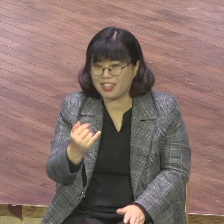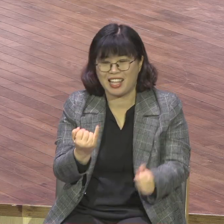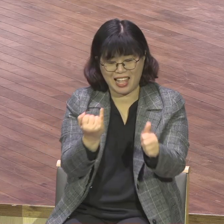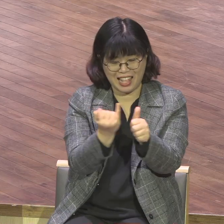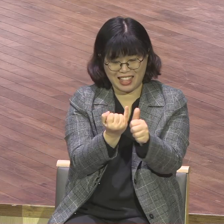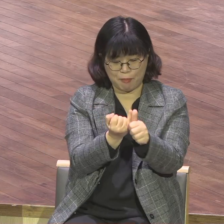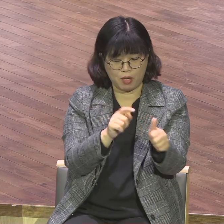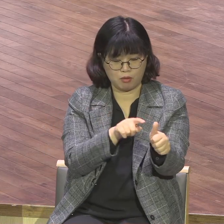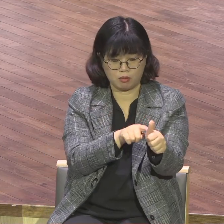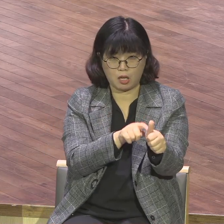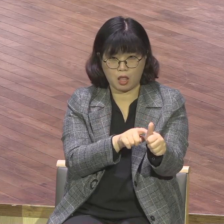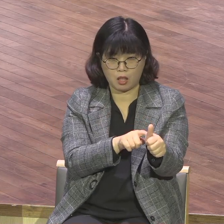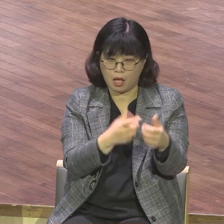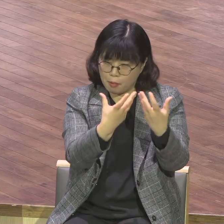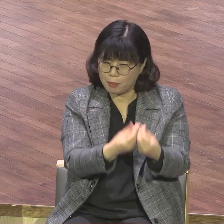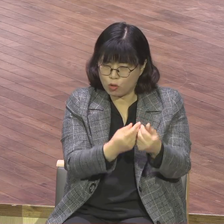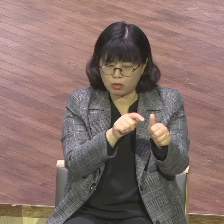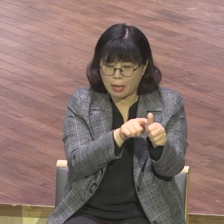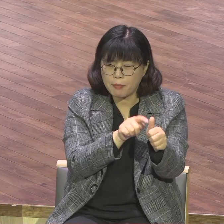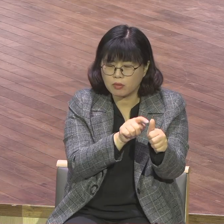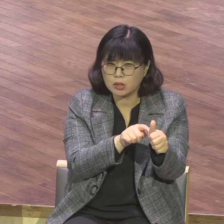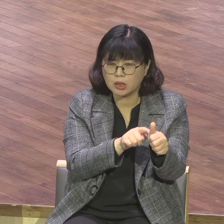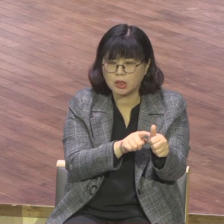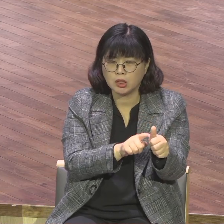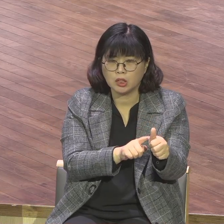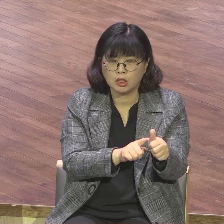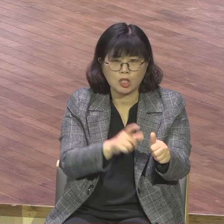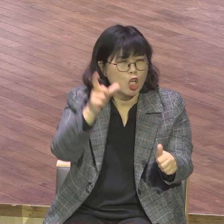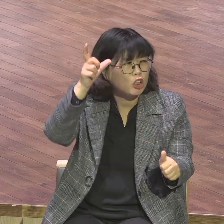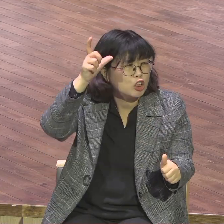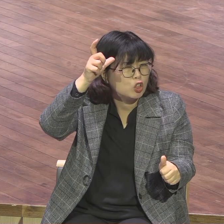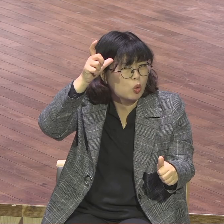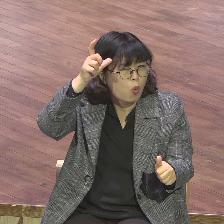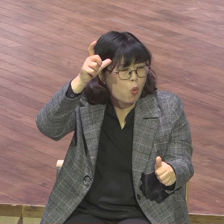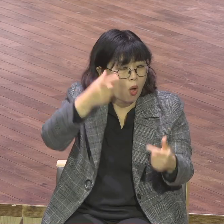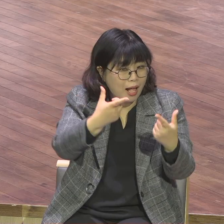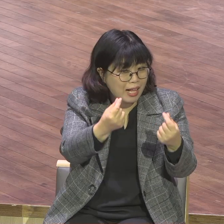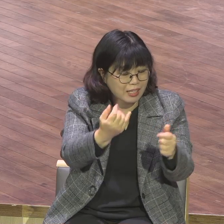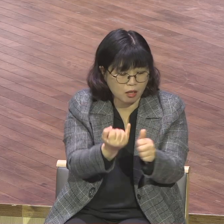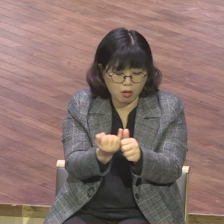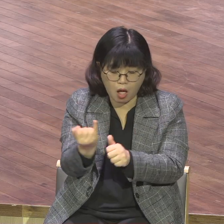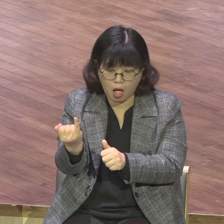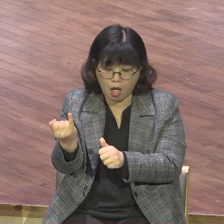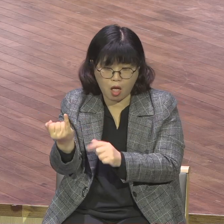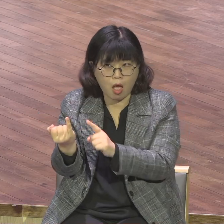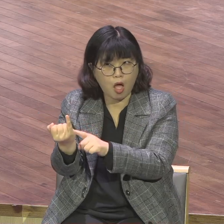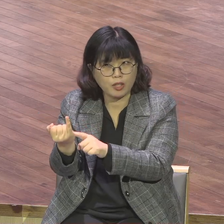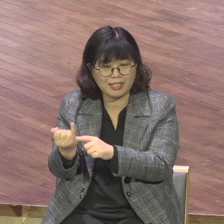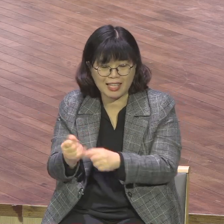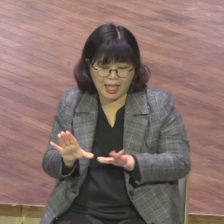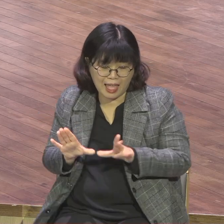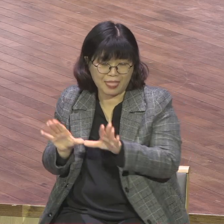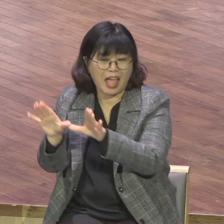나비 부인으로 비유를 했어요. 자, 남편은 덜소같이 무감각합니다. 남자들은